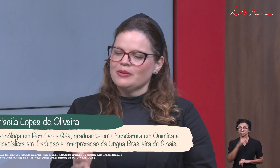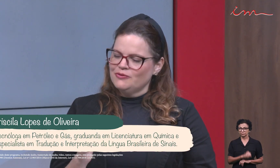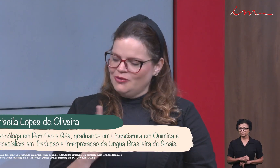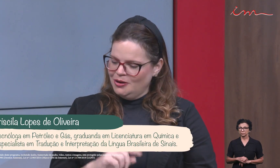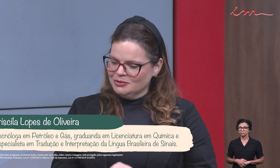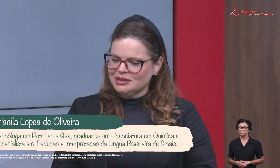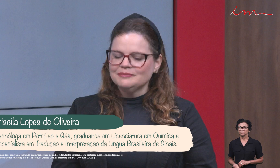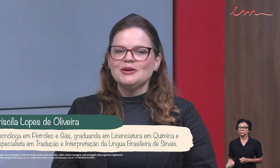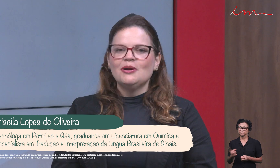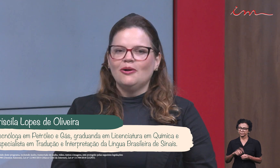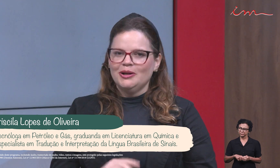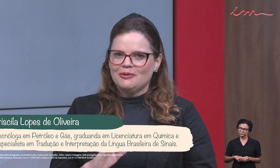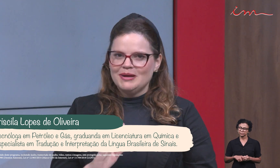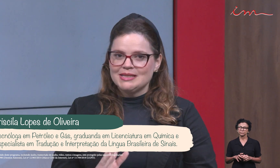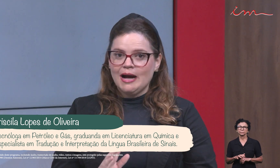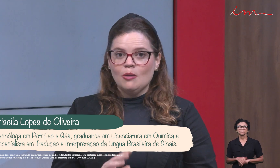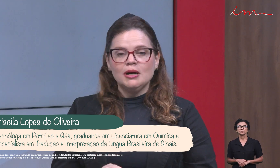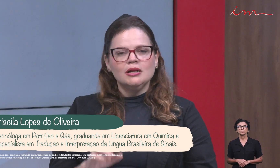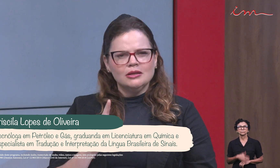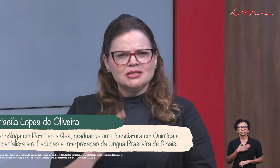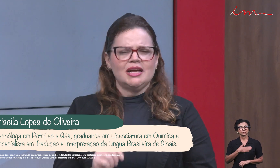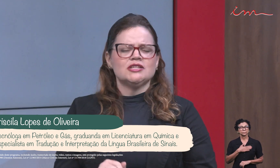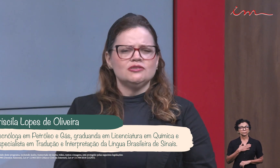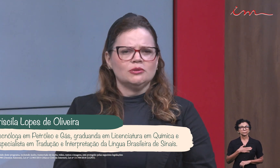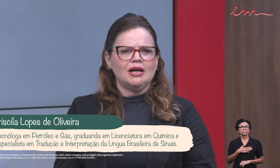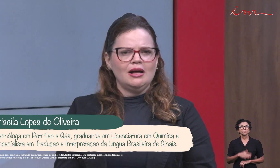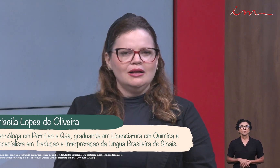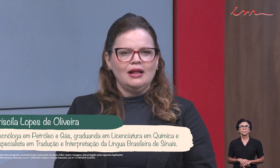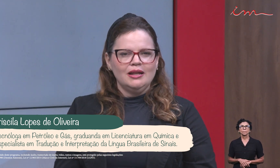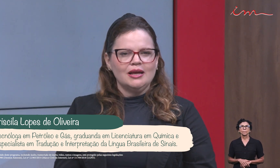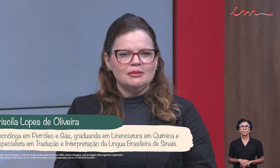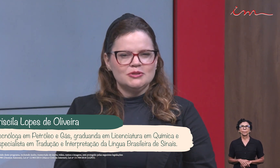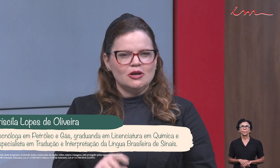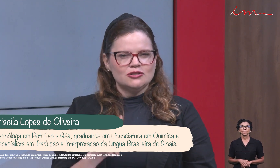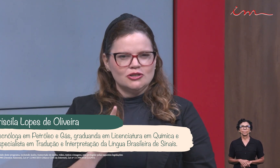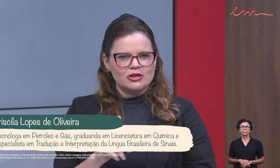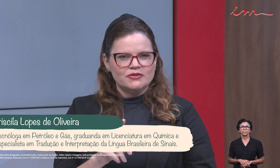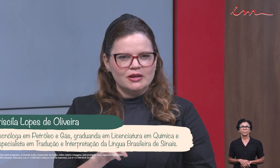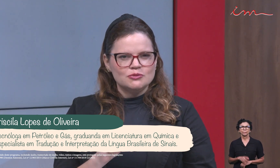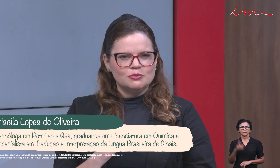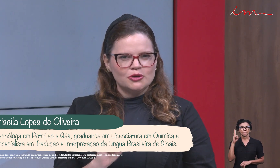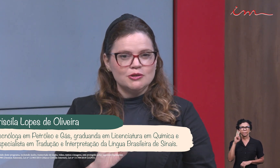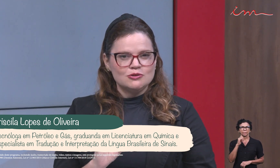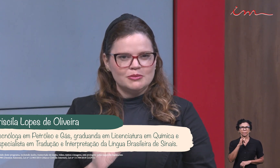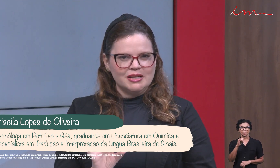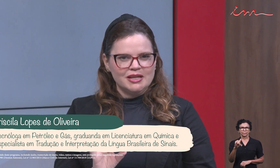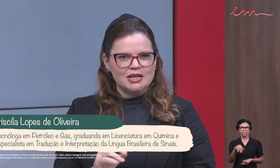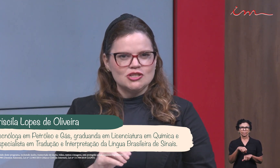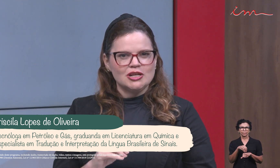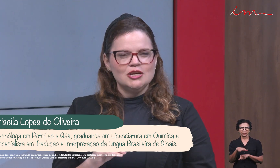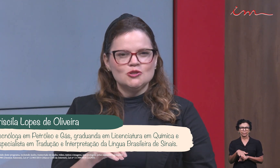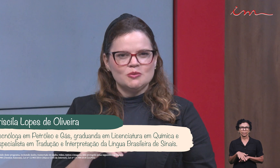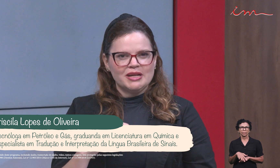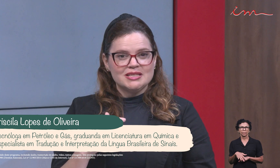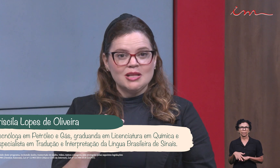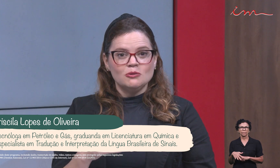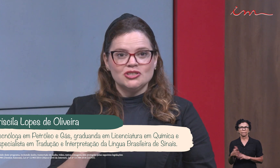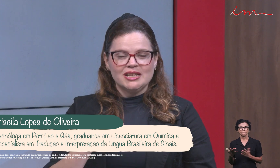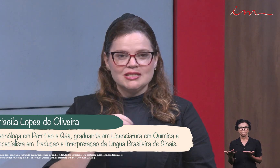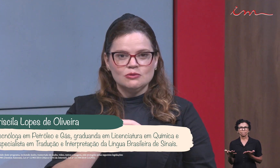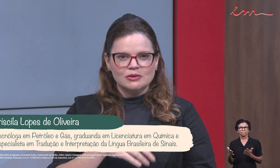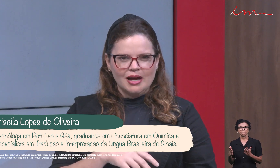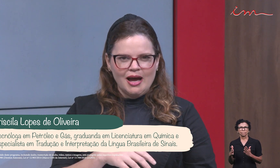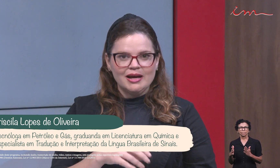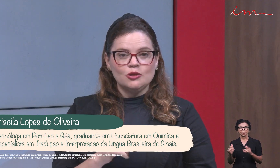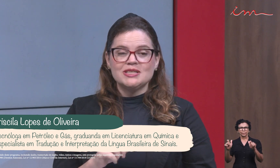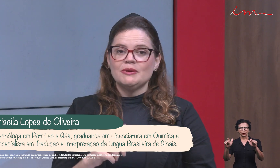rápido, volta, olha com mais calma. Não esquece de voltar naquele episódio que nós falamos um pouquinho sobre igreja, sobre a questão de